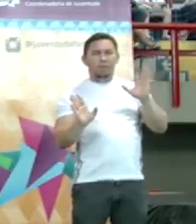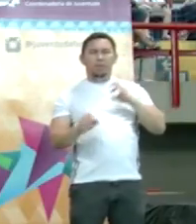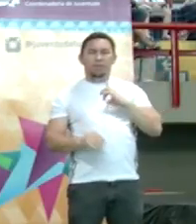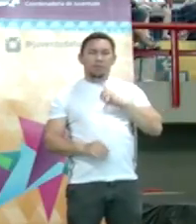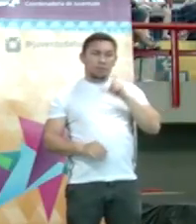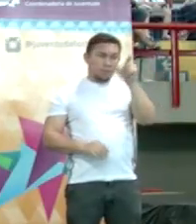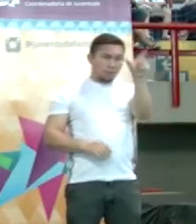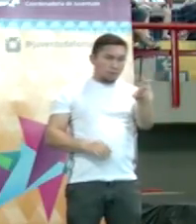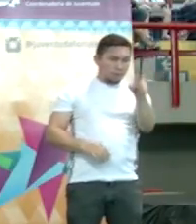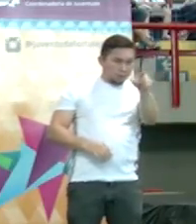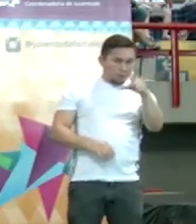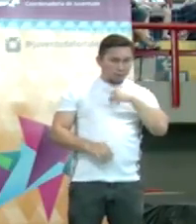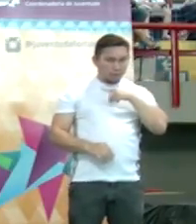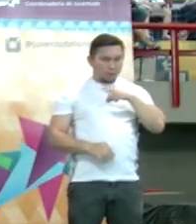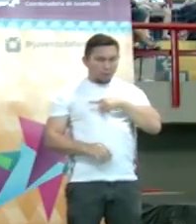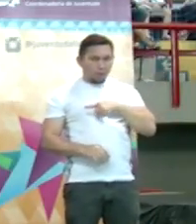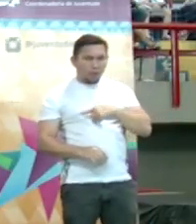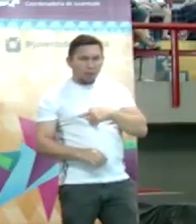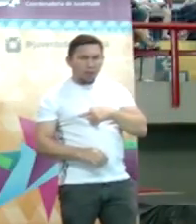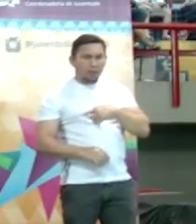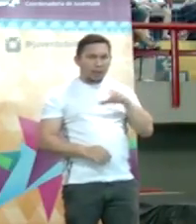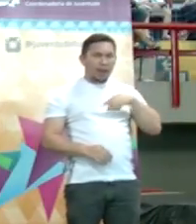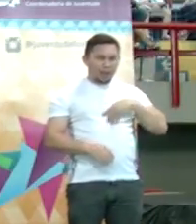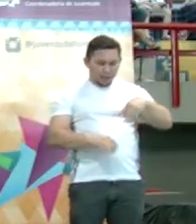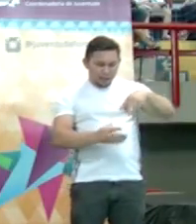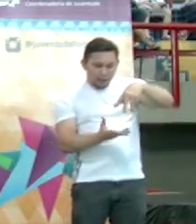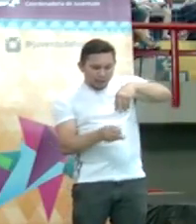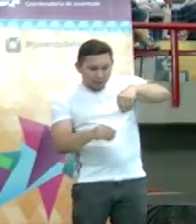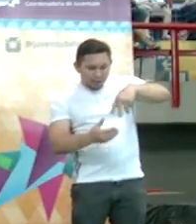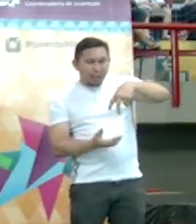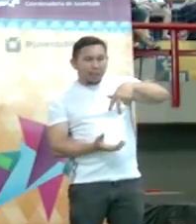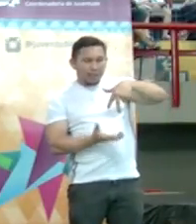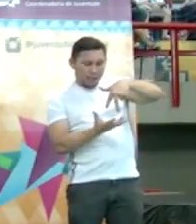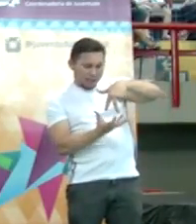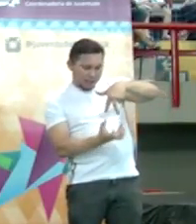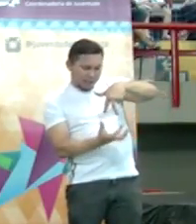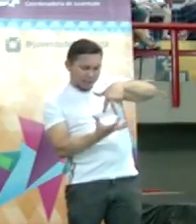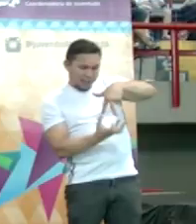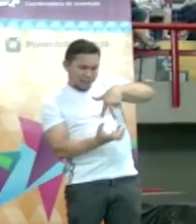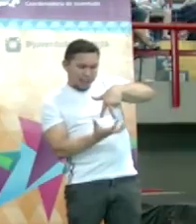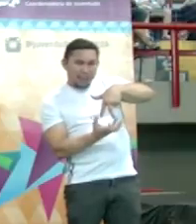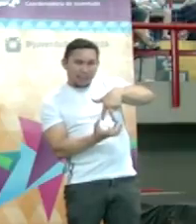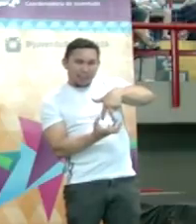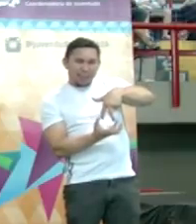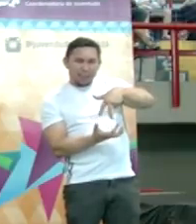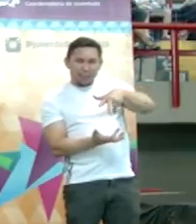Você tá ou não está sendo puxado pela Terra? Pela terceira lei de Newton.